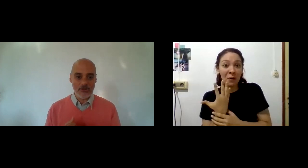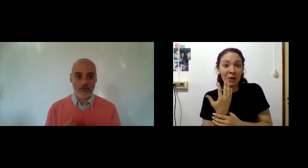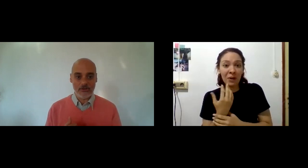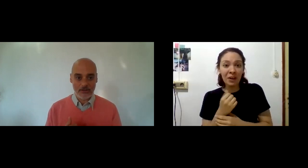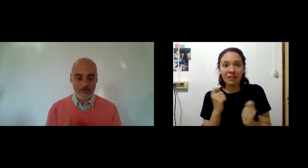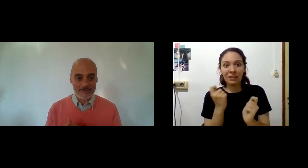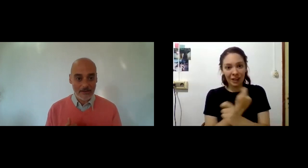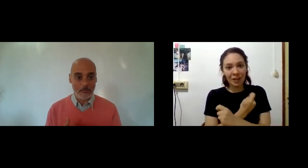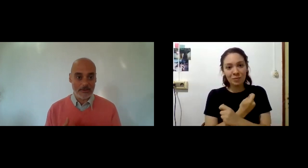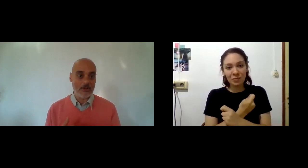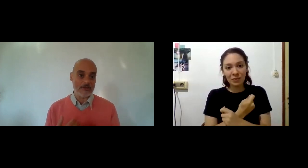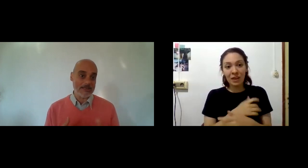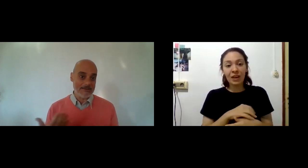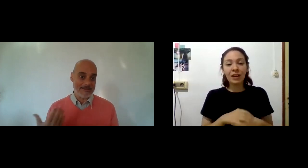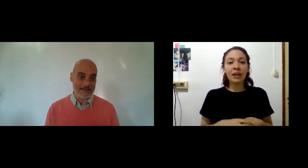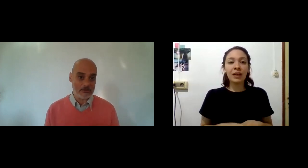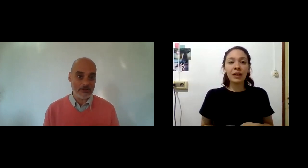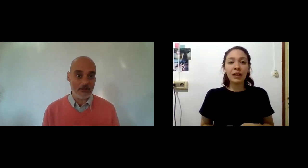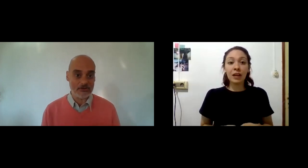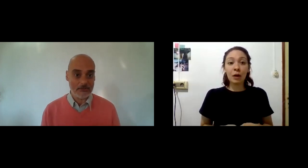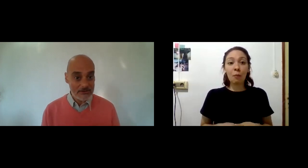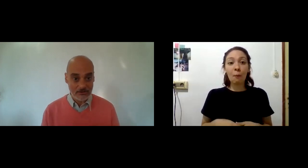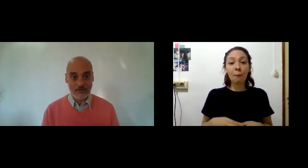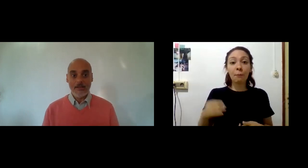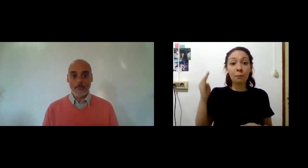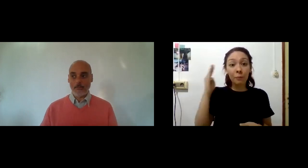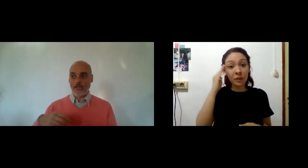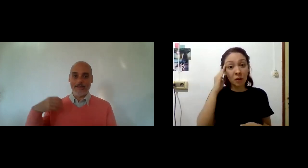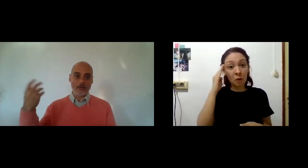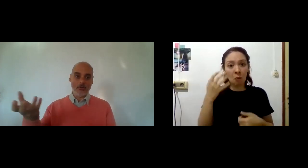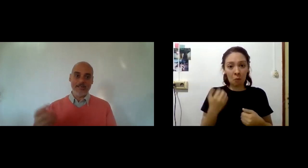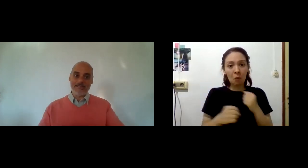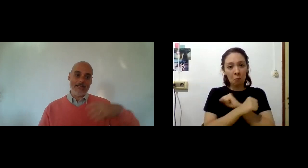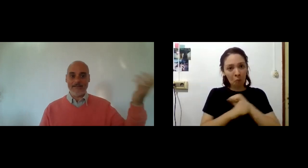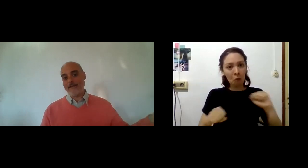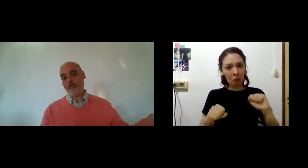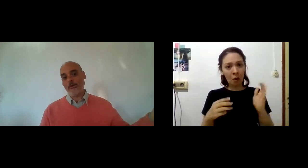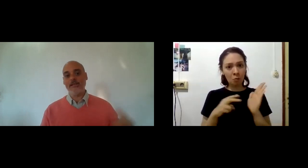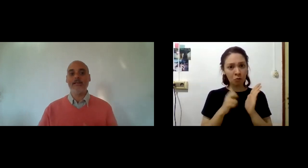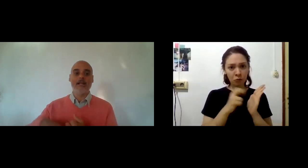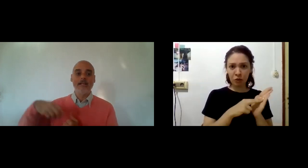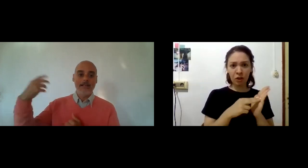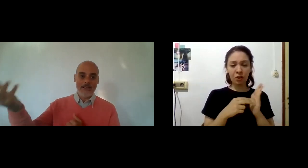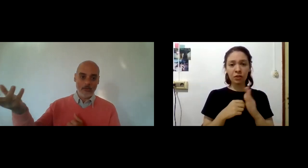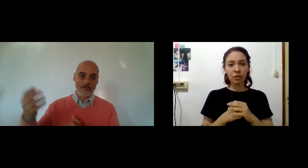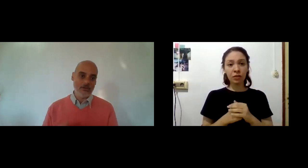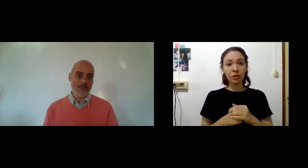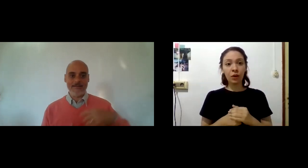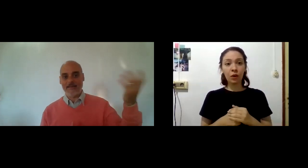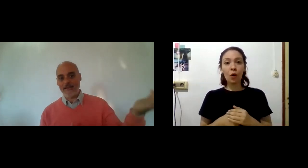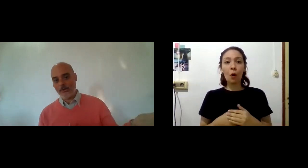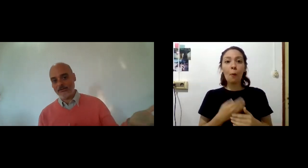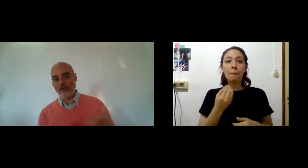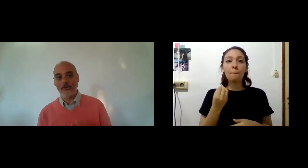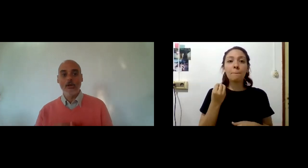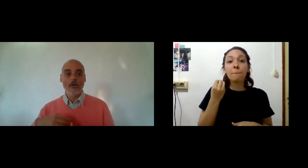que estamos en condiciones de ofrecerlo, porque bueno, las optativas se hacen en otros servicios, por ejemplo, las de antropología se van a hacer en antropología, las de educación en